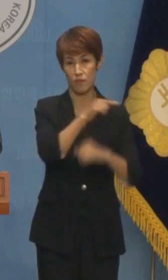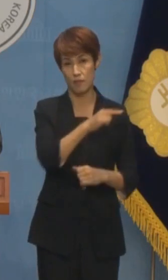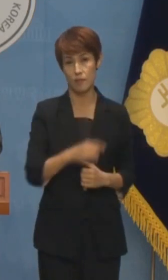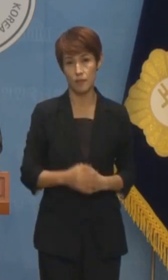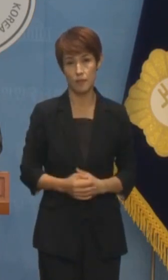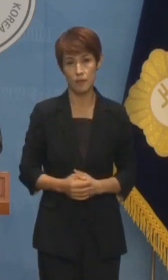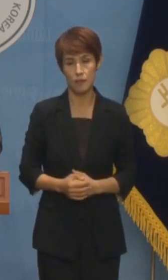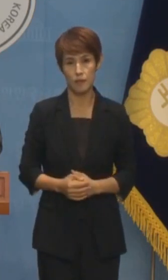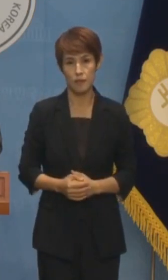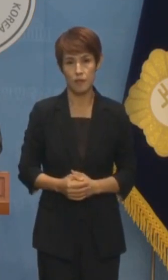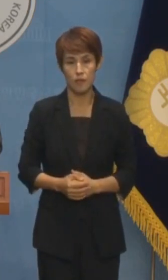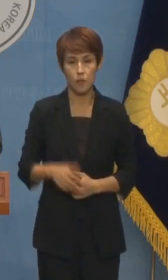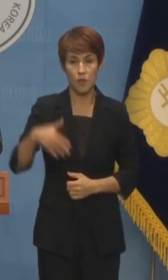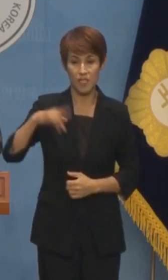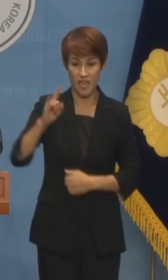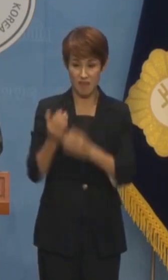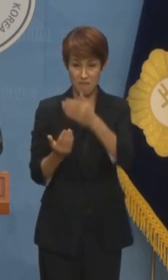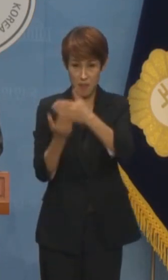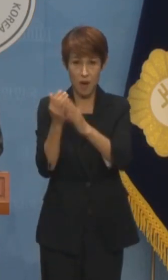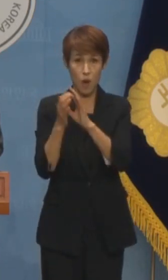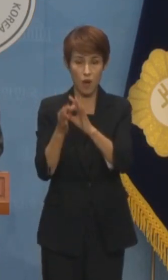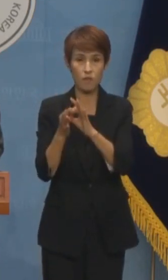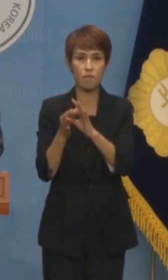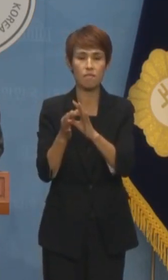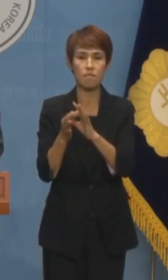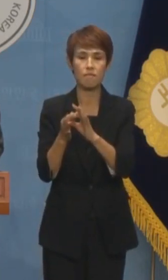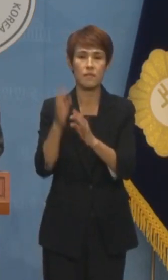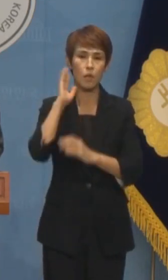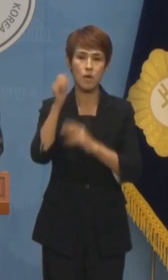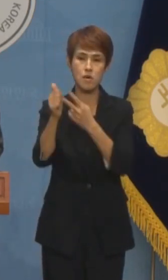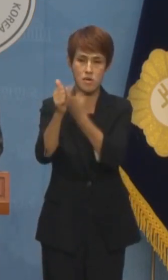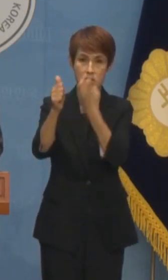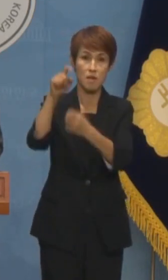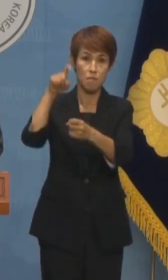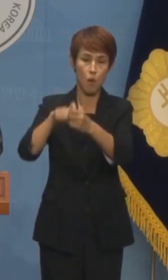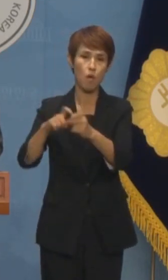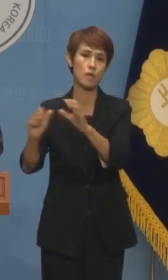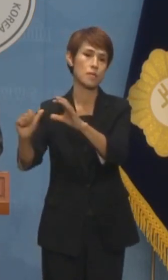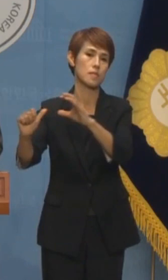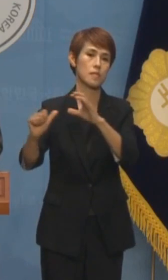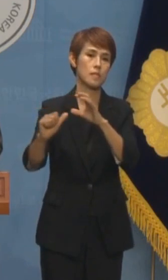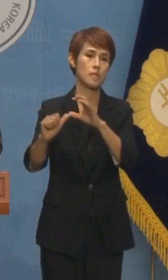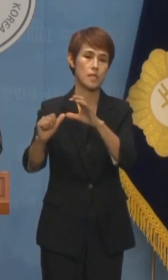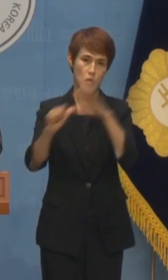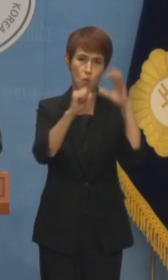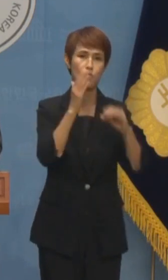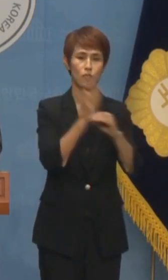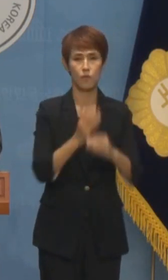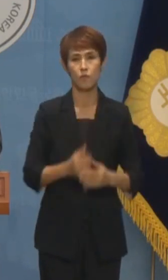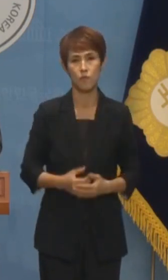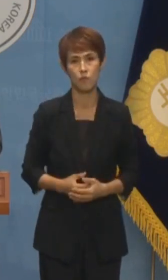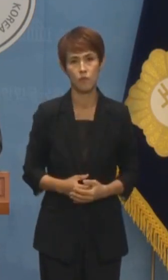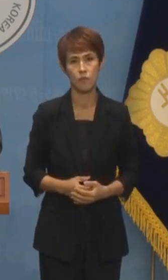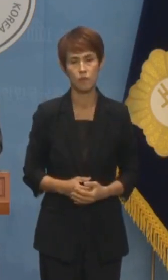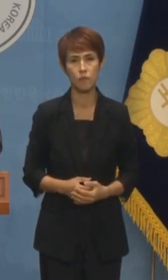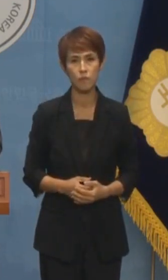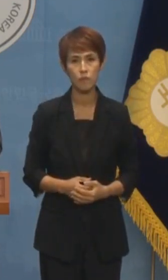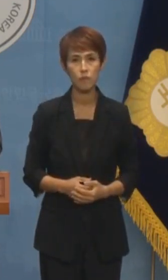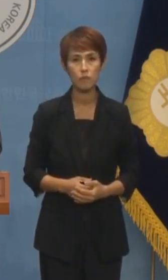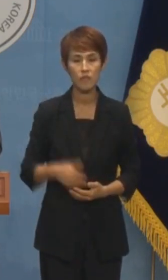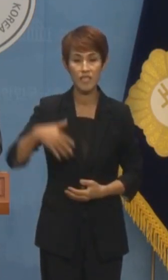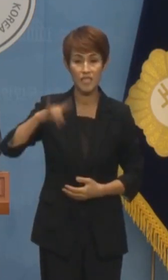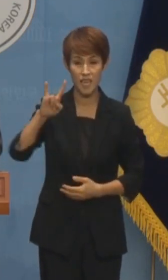있습니다. 그리고 최상병 사건을 탄핵의 도구로 악용하려고 합니다.